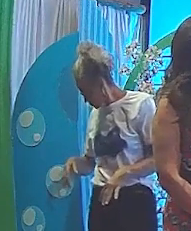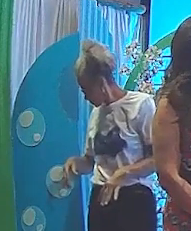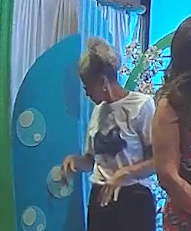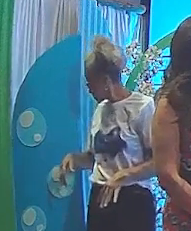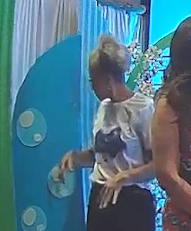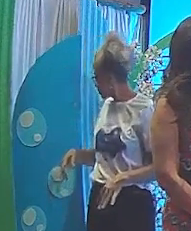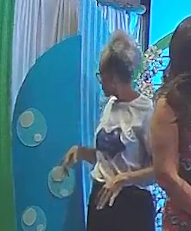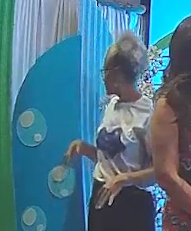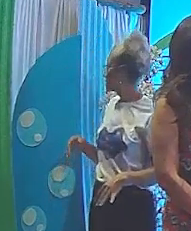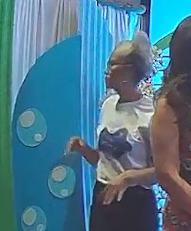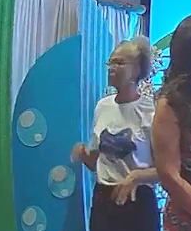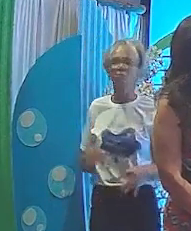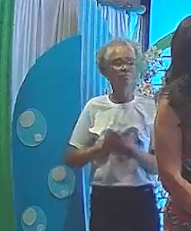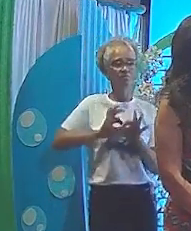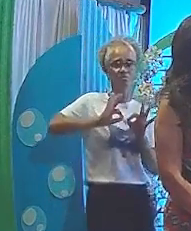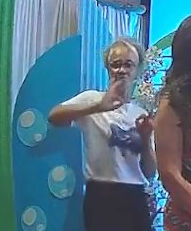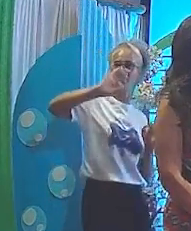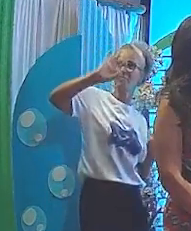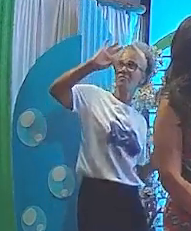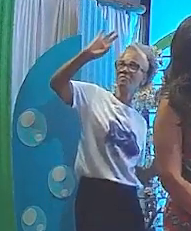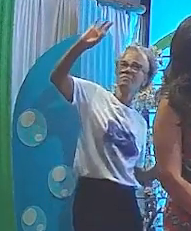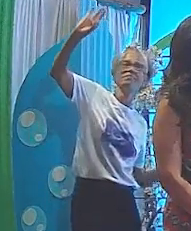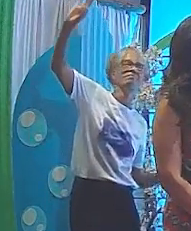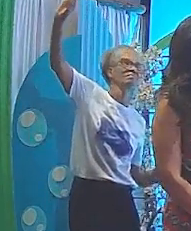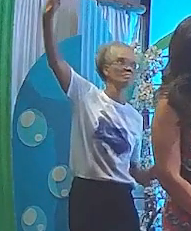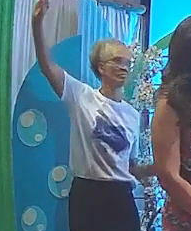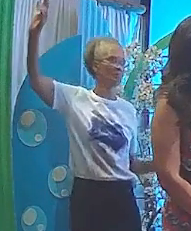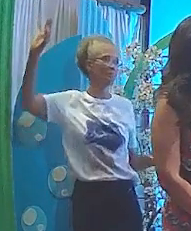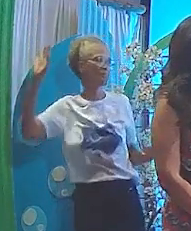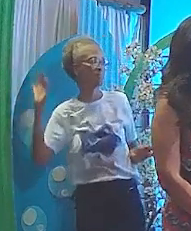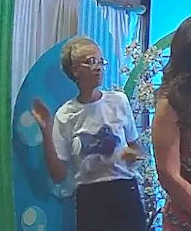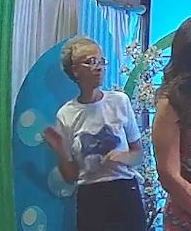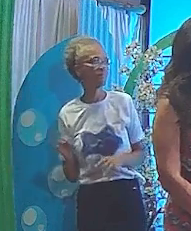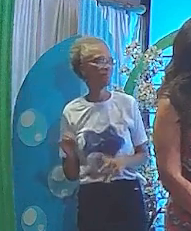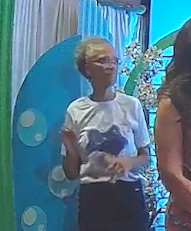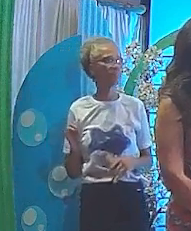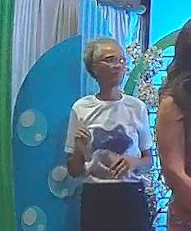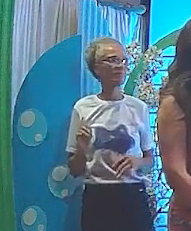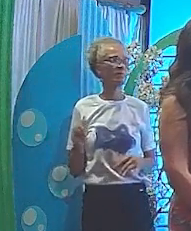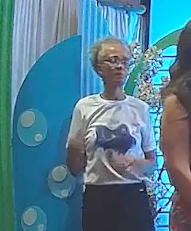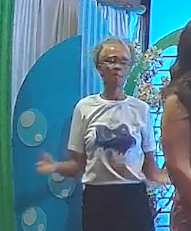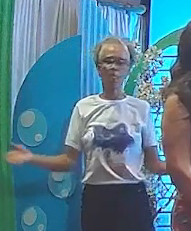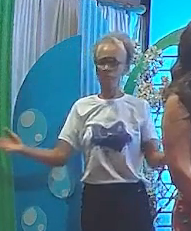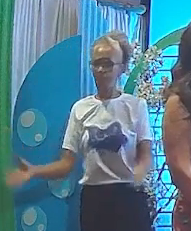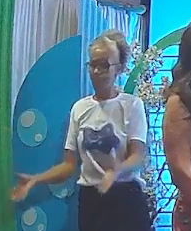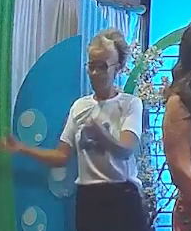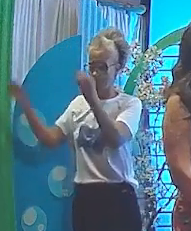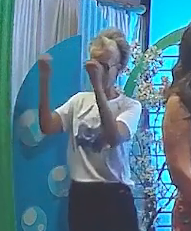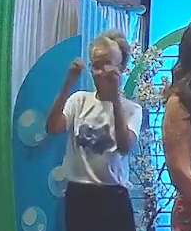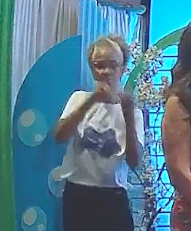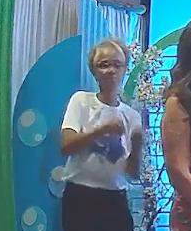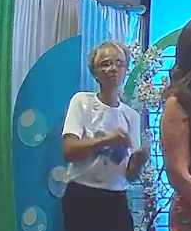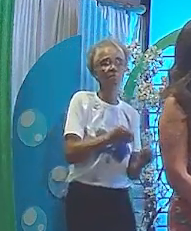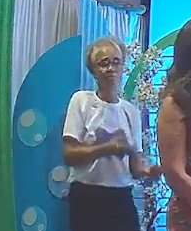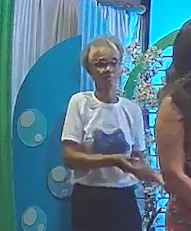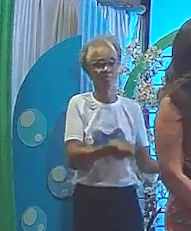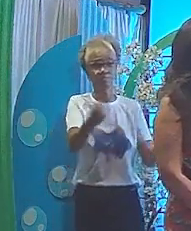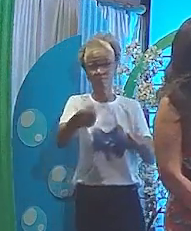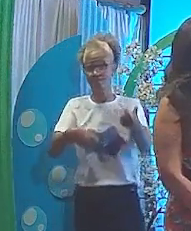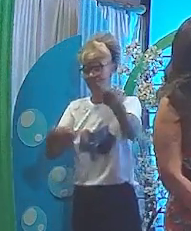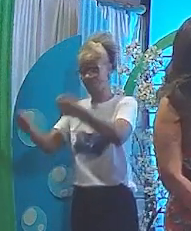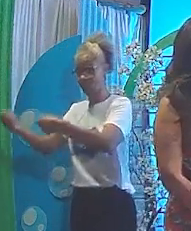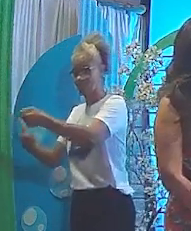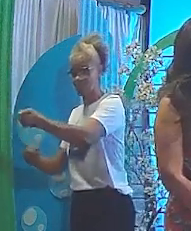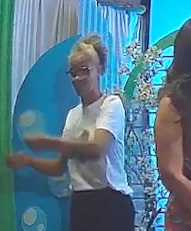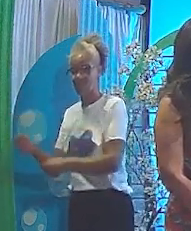Fundação já tem uma história longa com a feira, sempre apoiando. Então, nós trouxemos aqui uma doação de livros para que seja